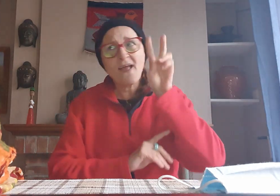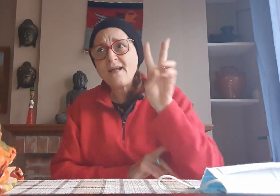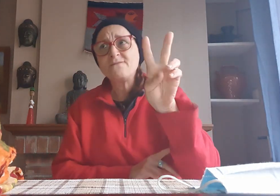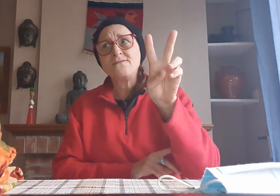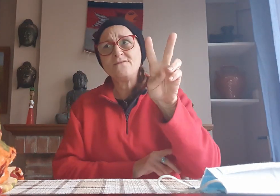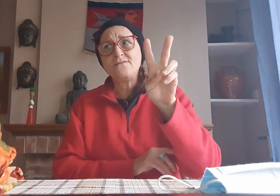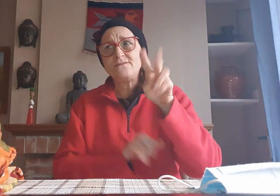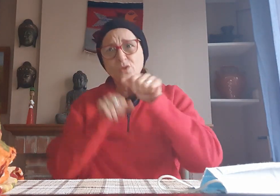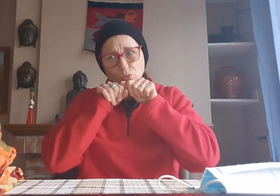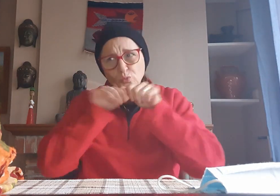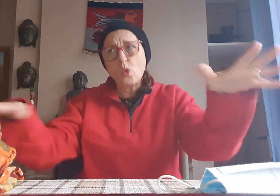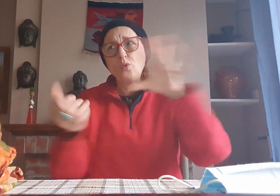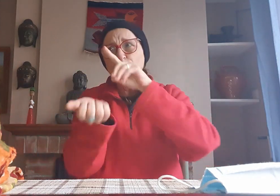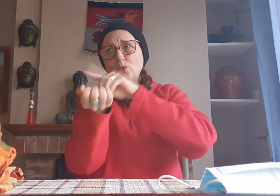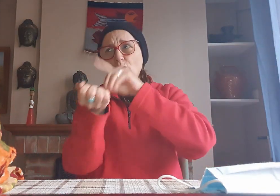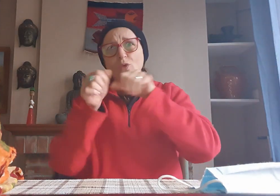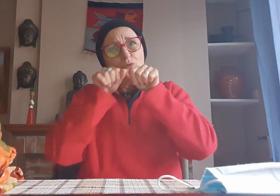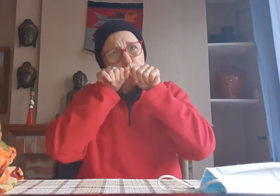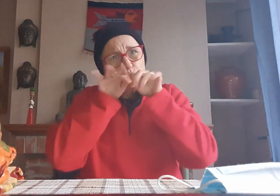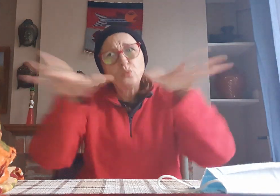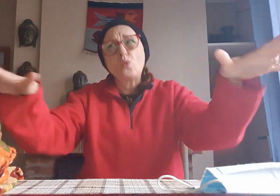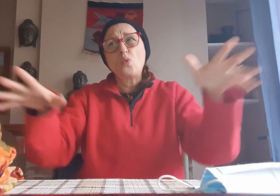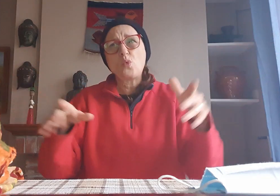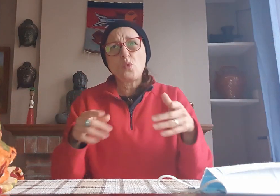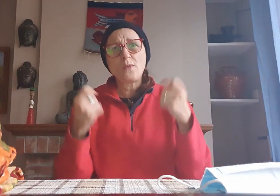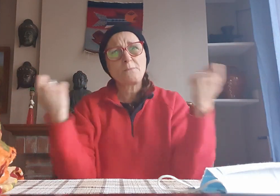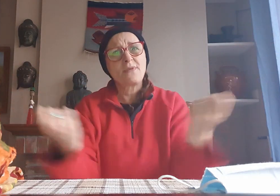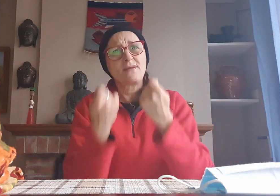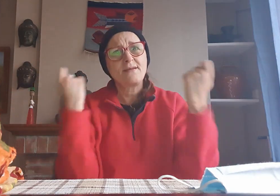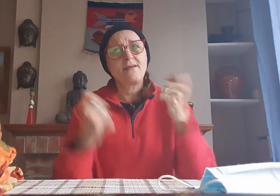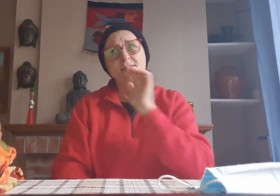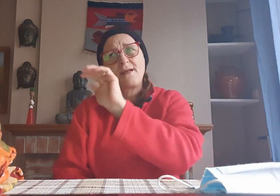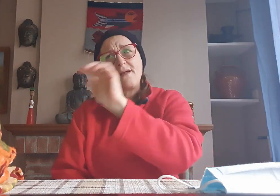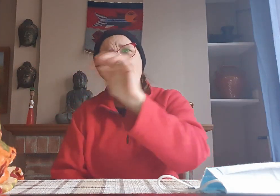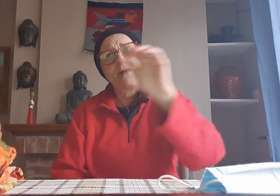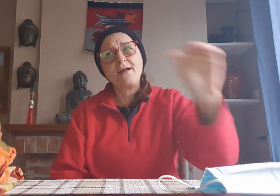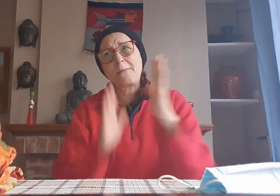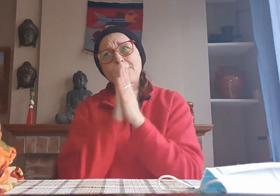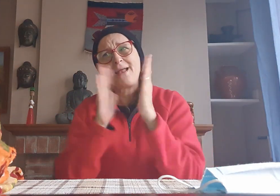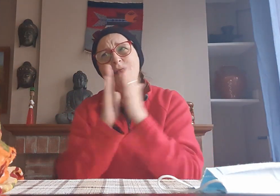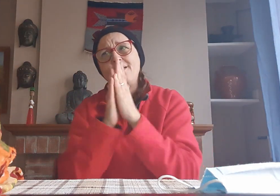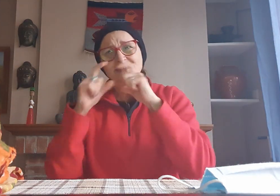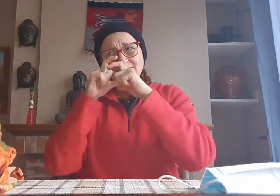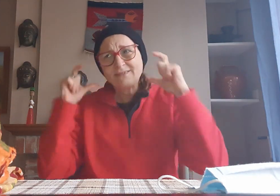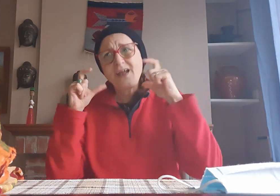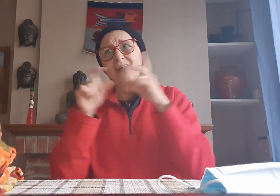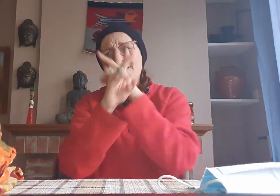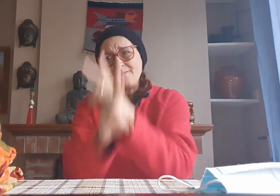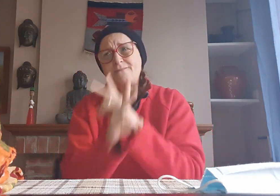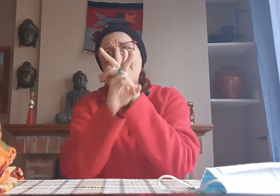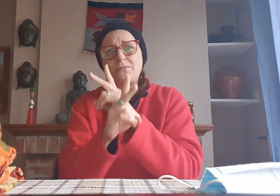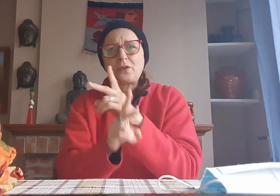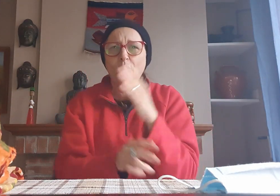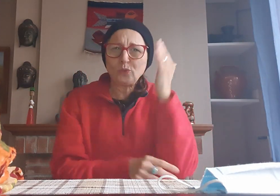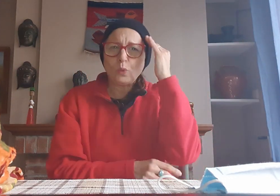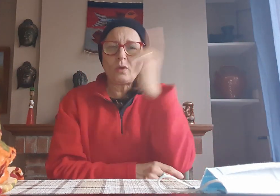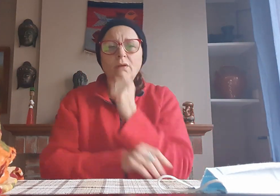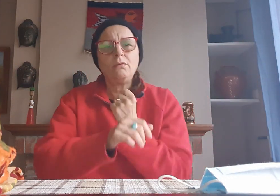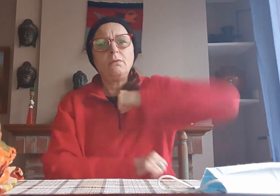agradecemos que se la hayáis ofrecido a vuestros clientes. Gracias. He hablado con los jefes y hemos decidido que queremos encargarnos la gestión de este piso. ¿Nos estás tomando